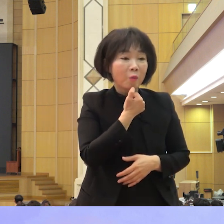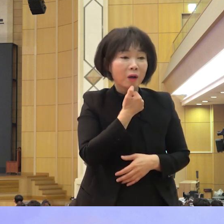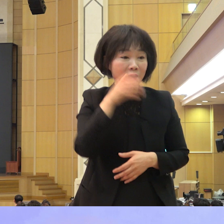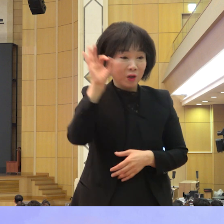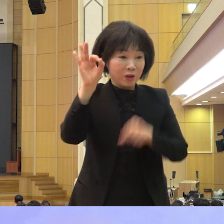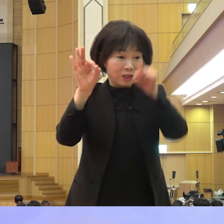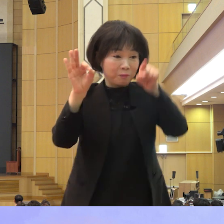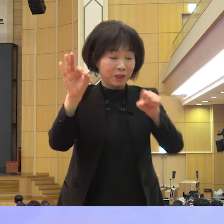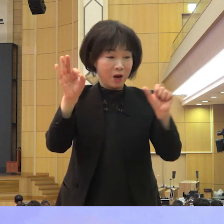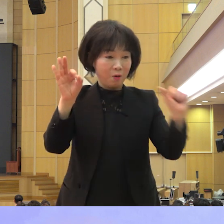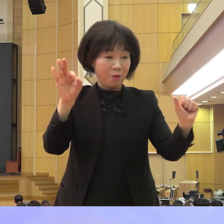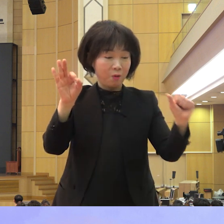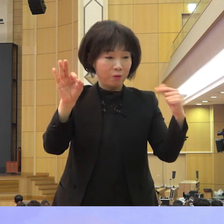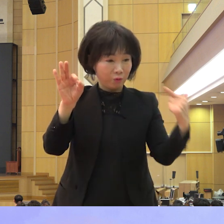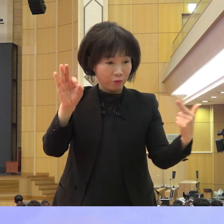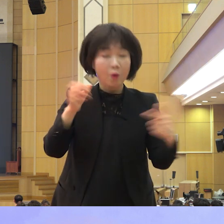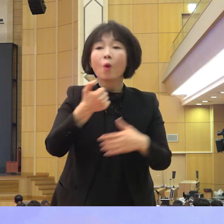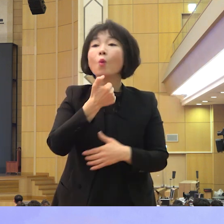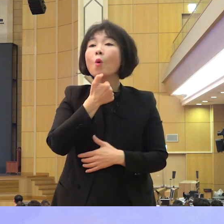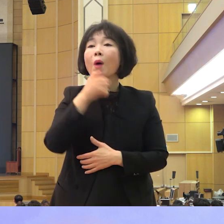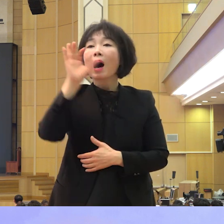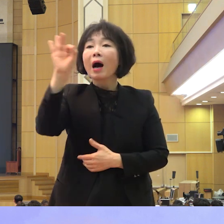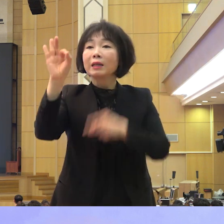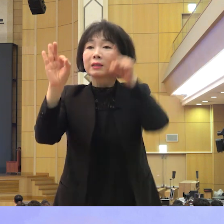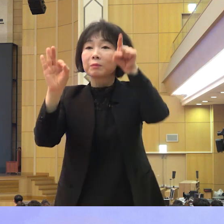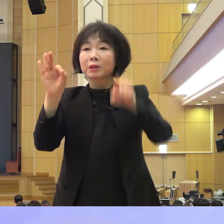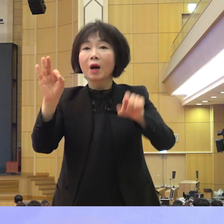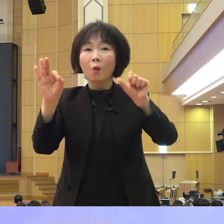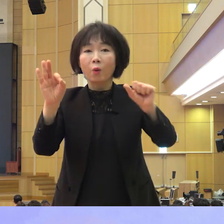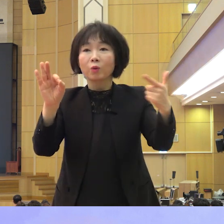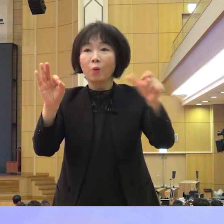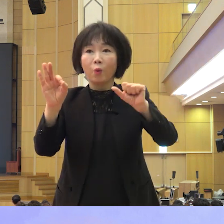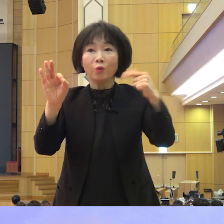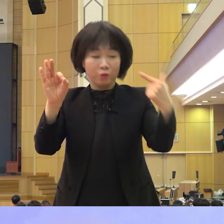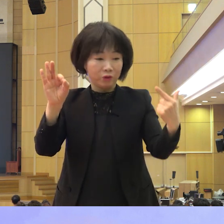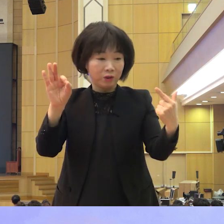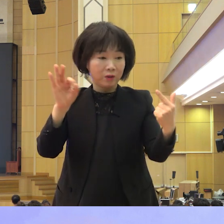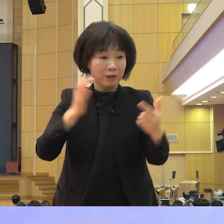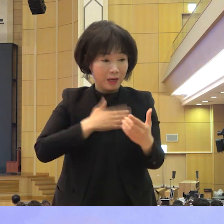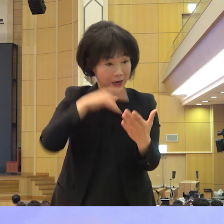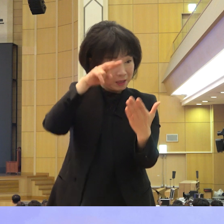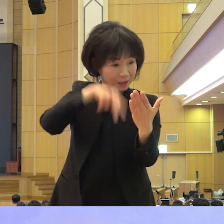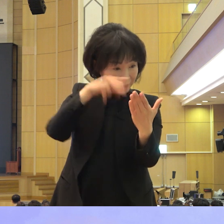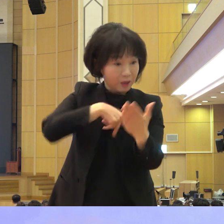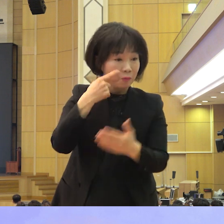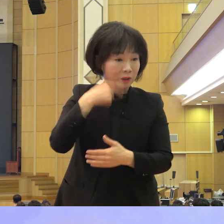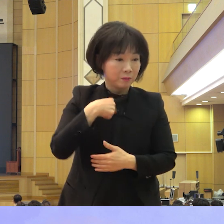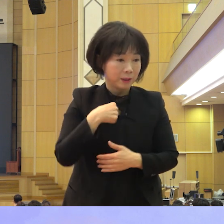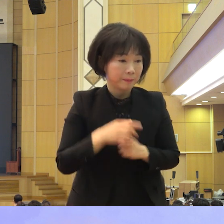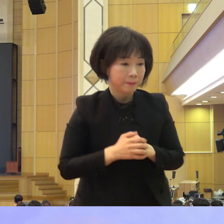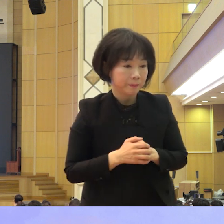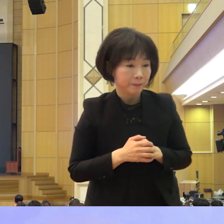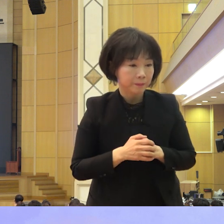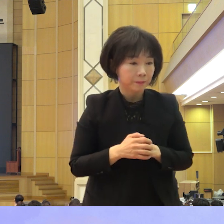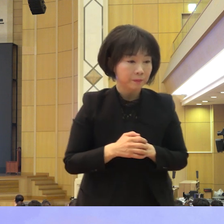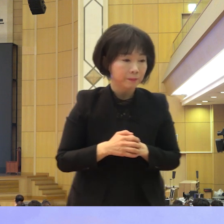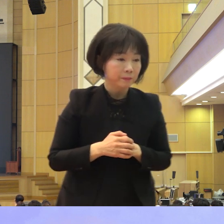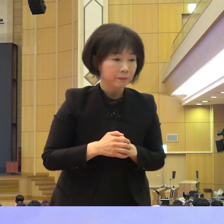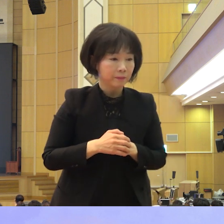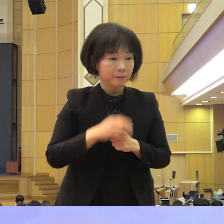5절부터 6절, 로마서 10장 5절부터 6절, 페이지수로